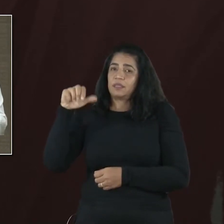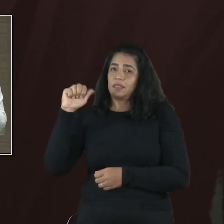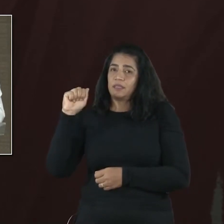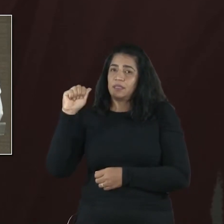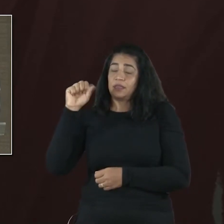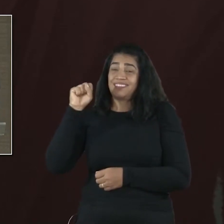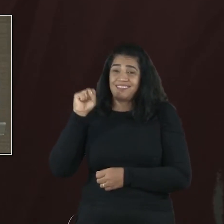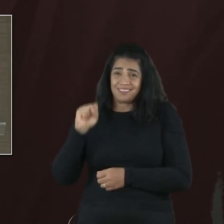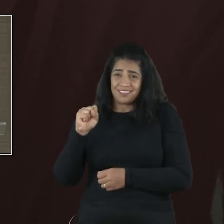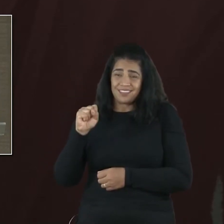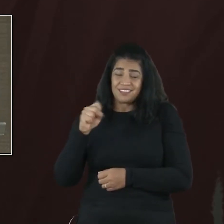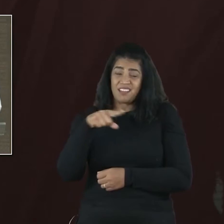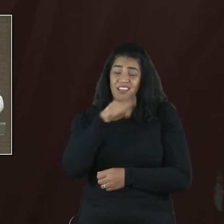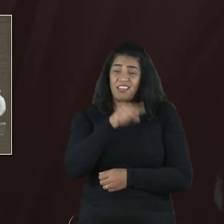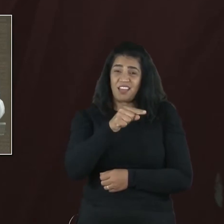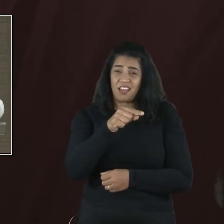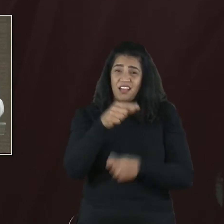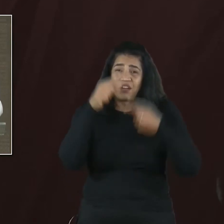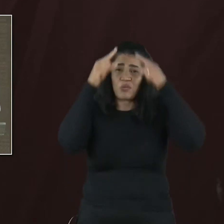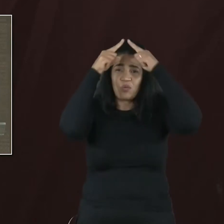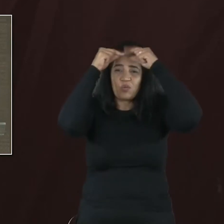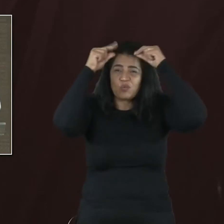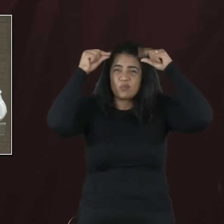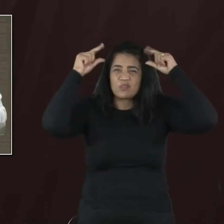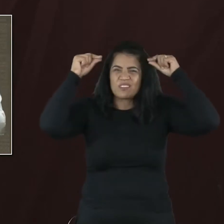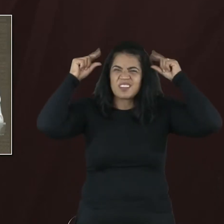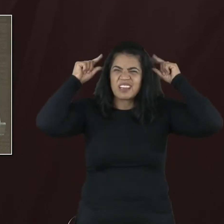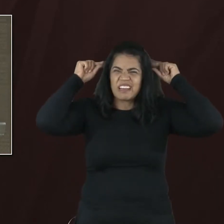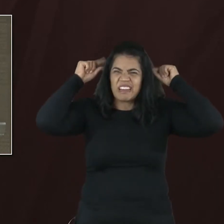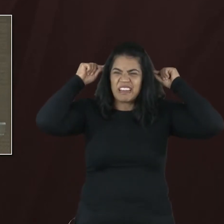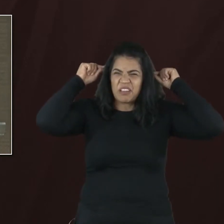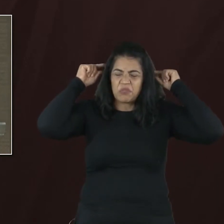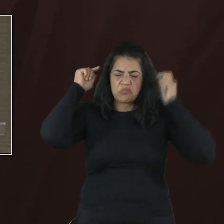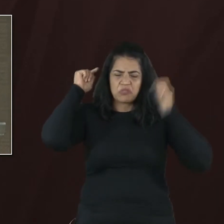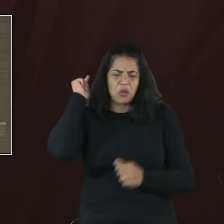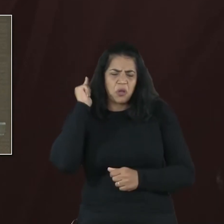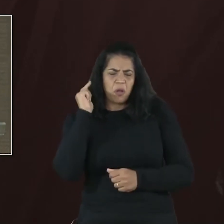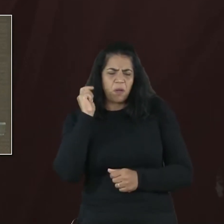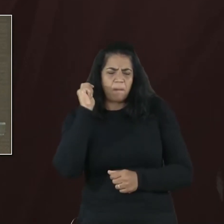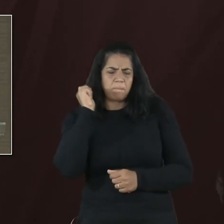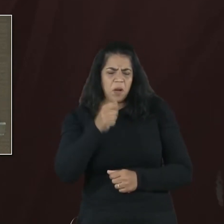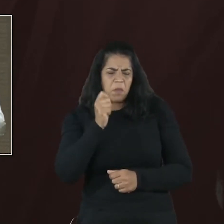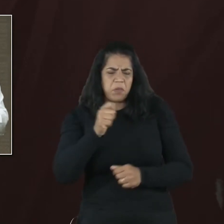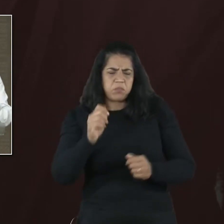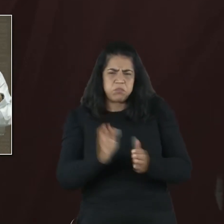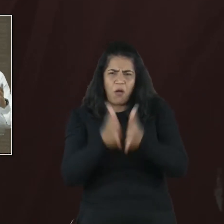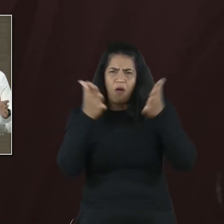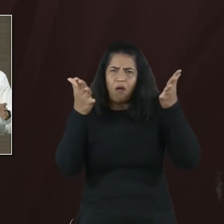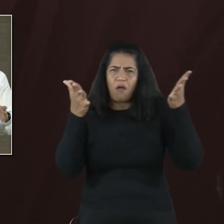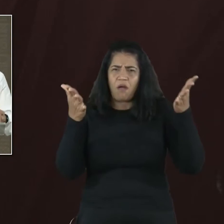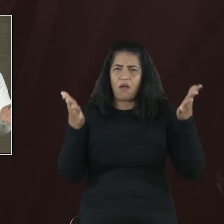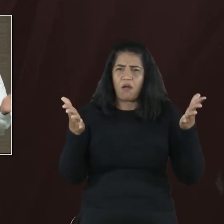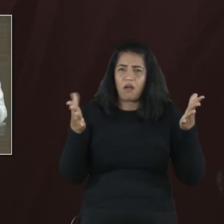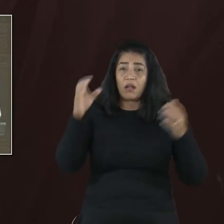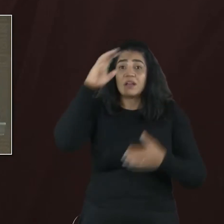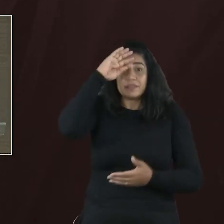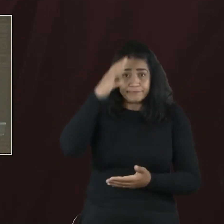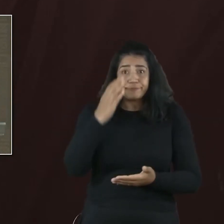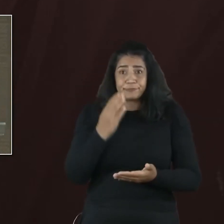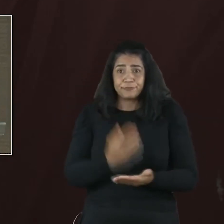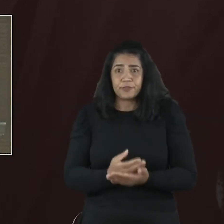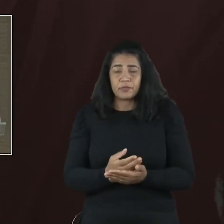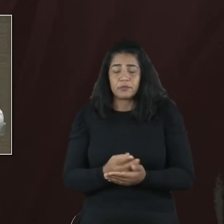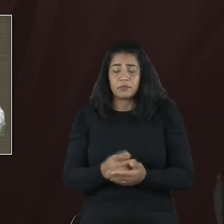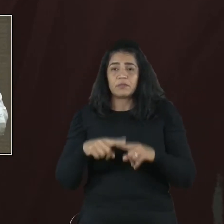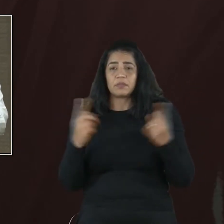os gregos extremamente místicos, politeístas. E quando Paulo terminou em Atenas, foi para